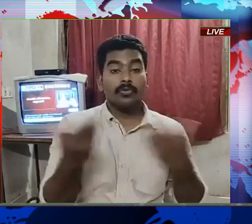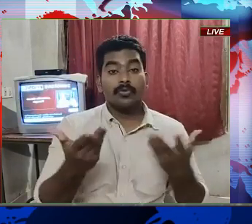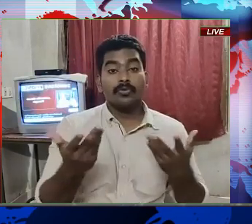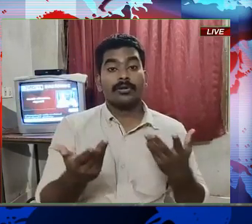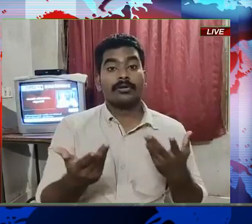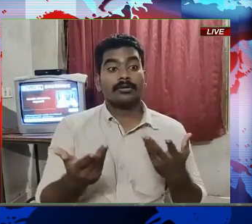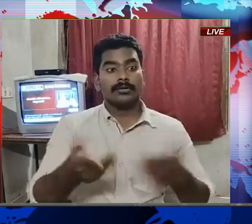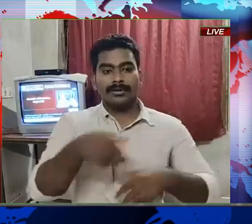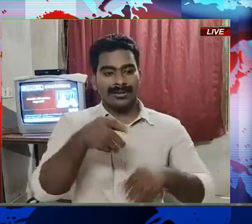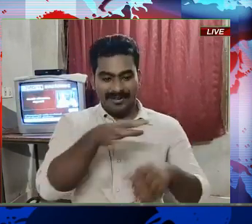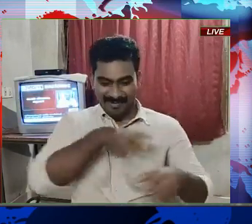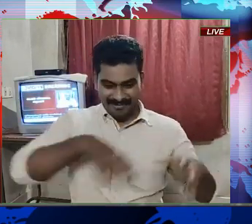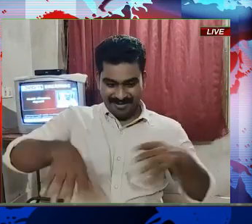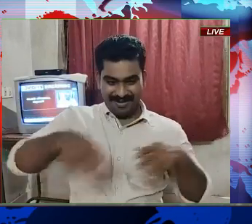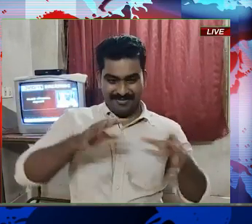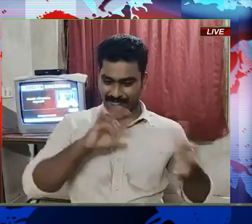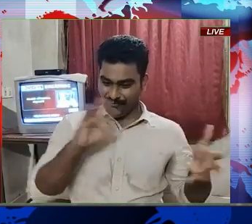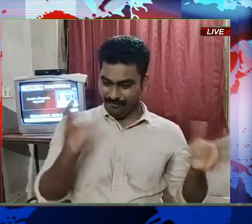അപ്പോൾ